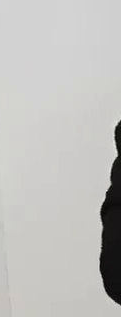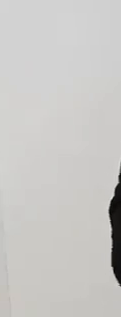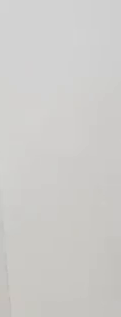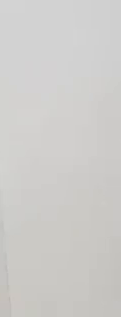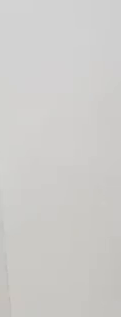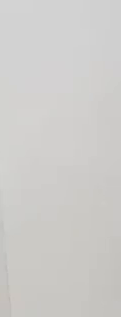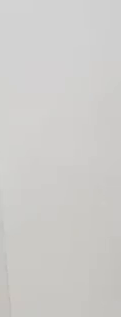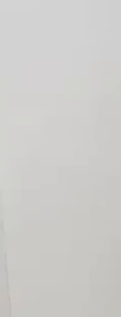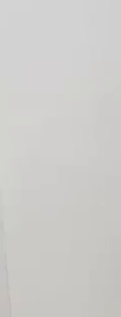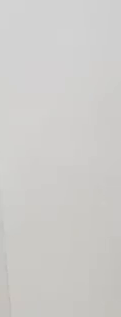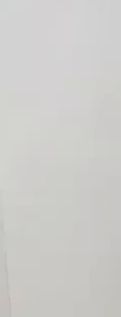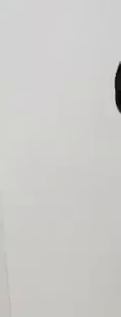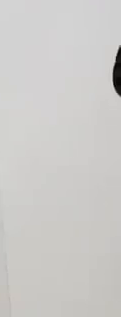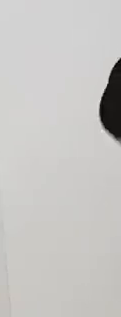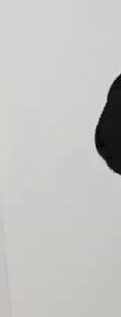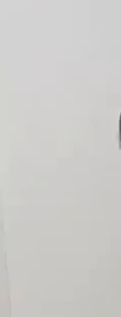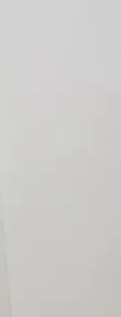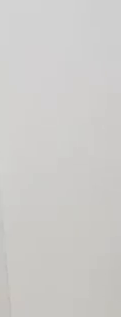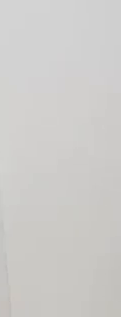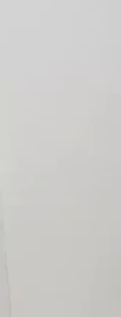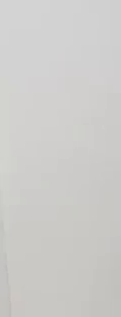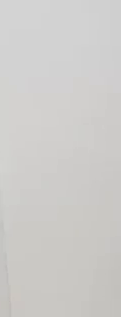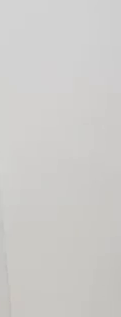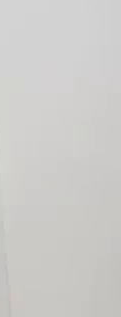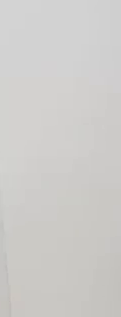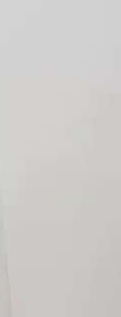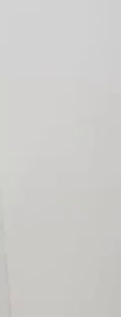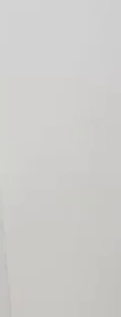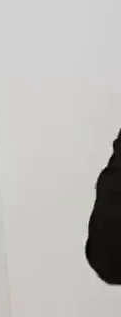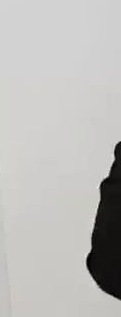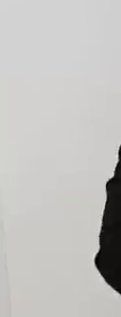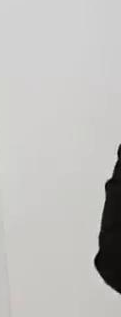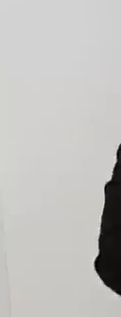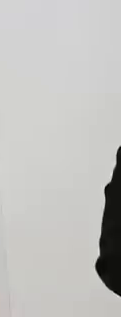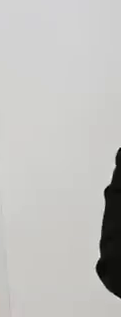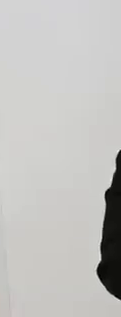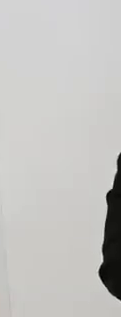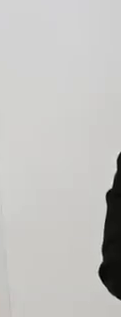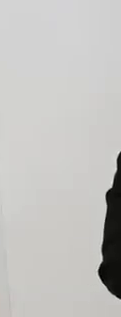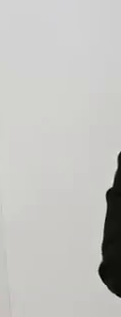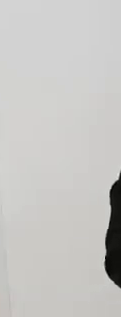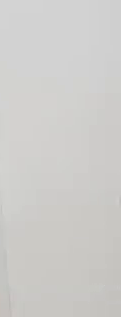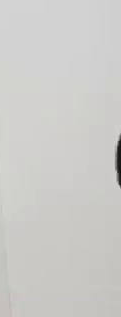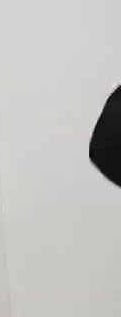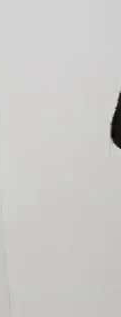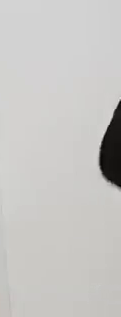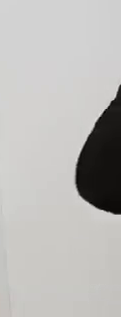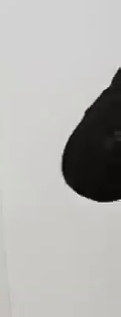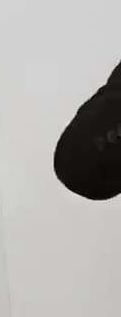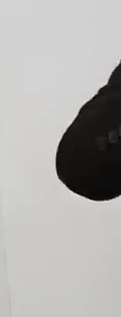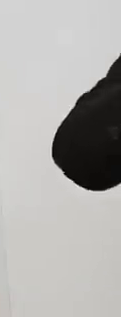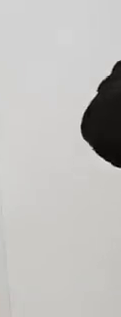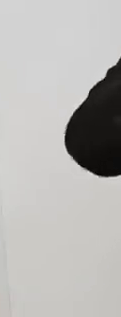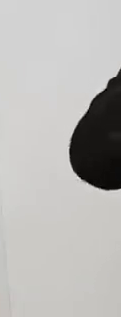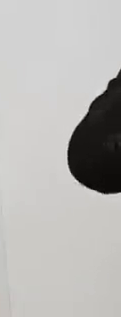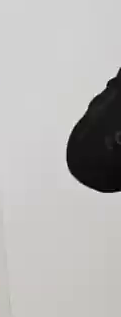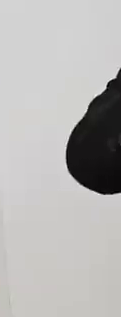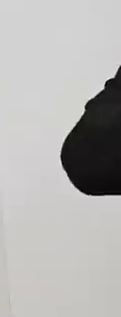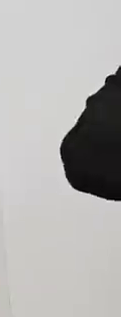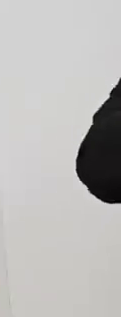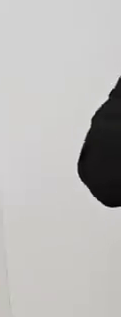안착까지의 경과를 중심으로 말씀드리도록 하겠습니다. 다누리는 지난 8월 5일 오전 8시